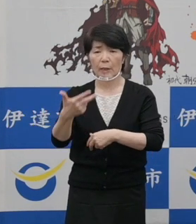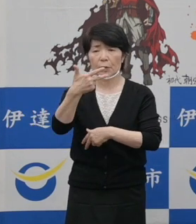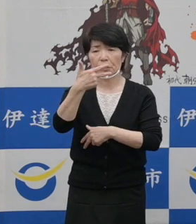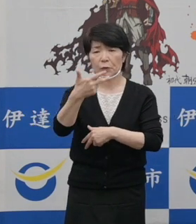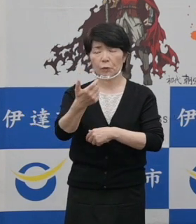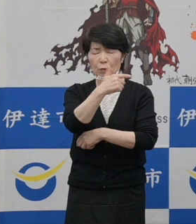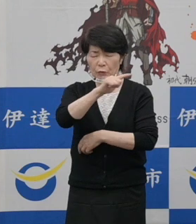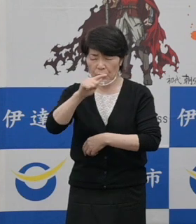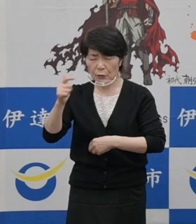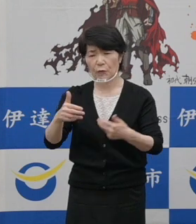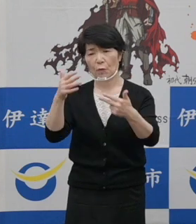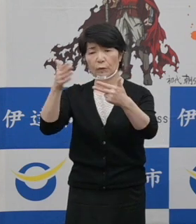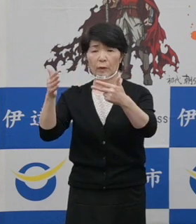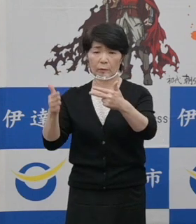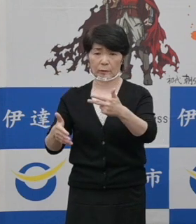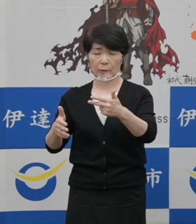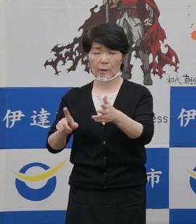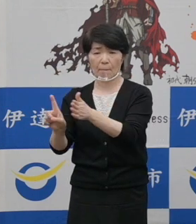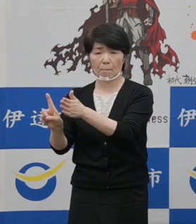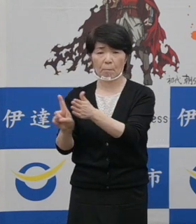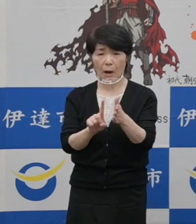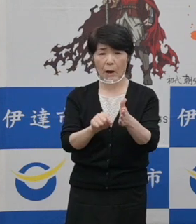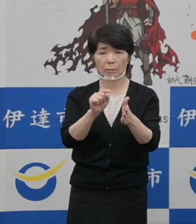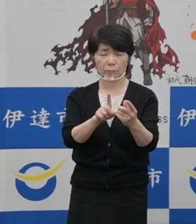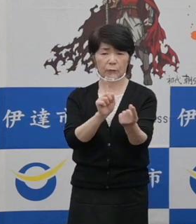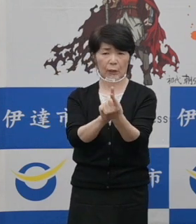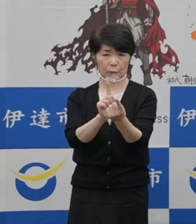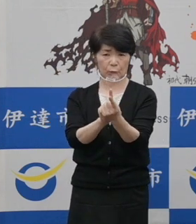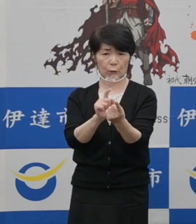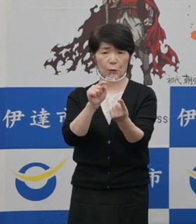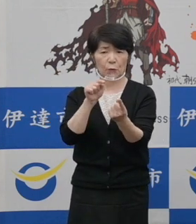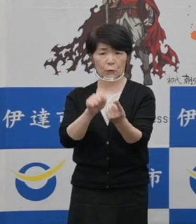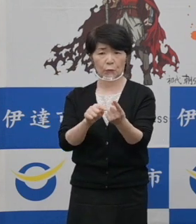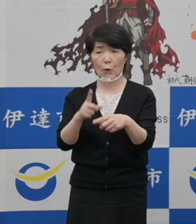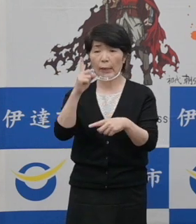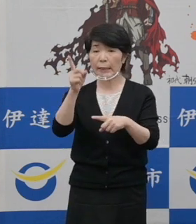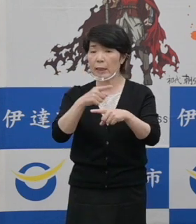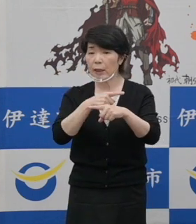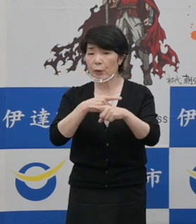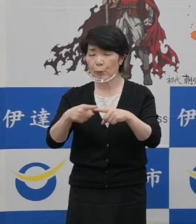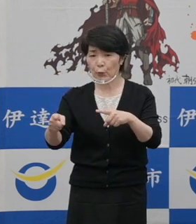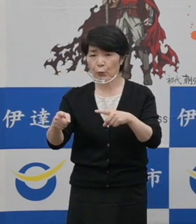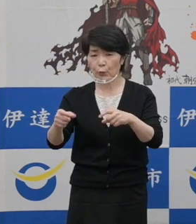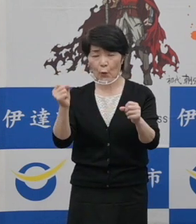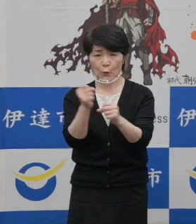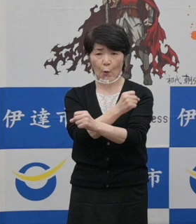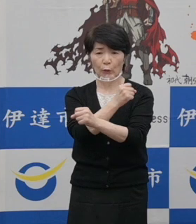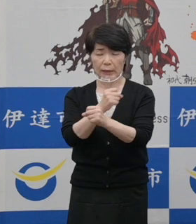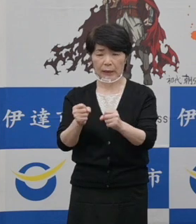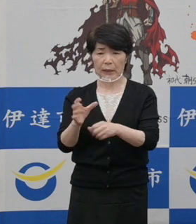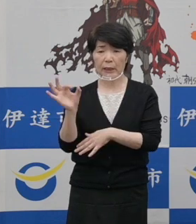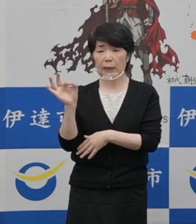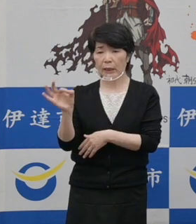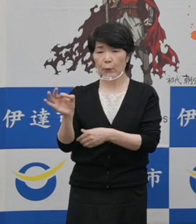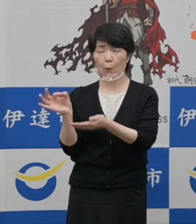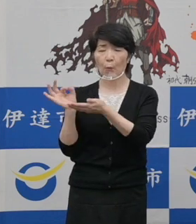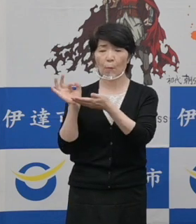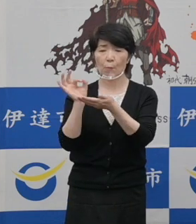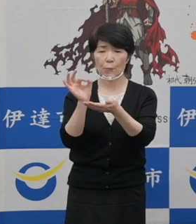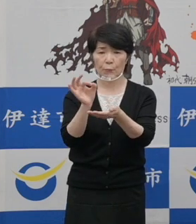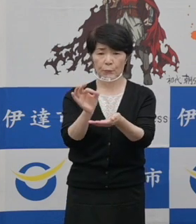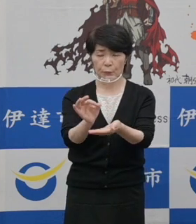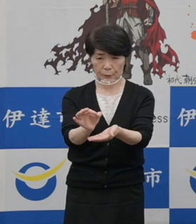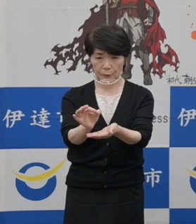備をするにあたりまして、それに対する一部の工事費の一部をの補助金、